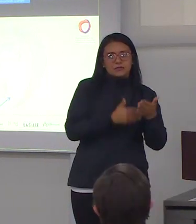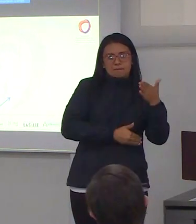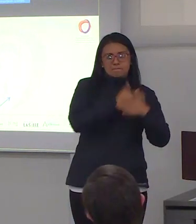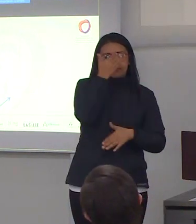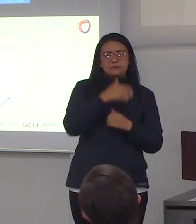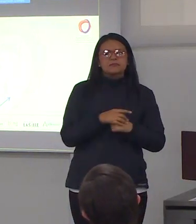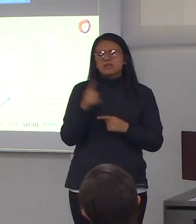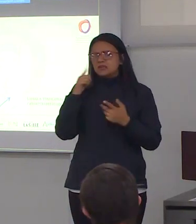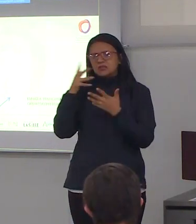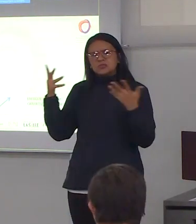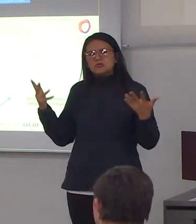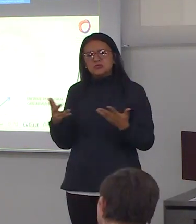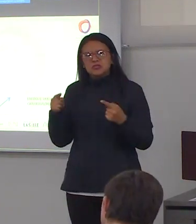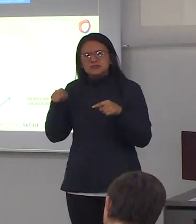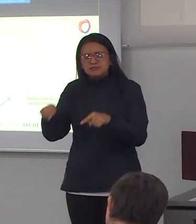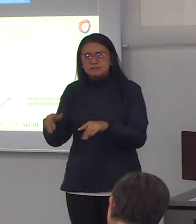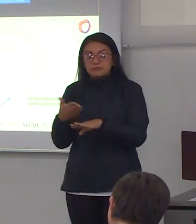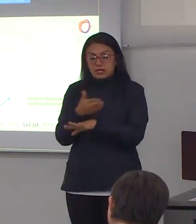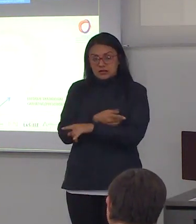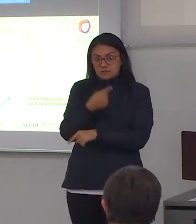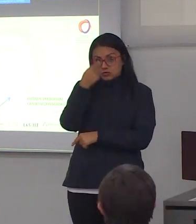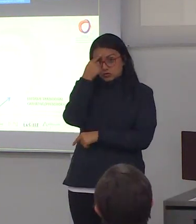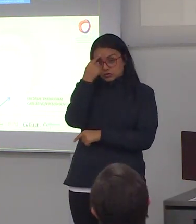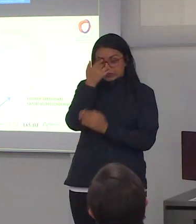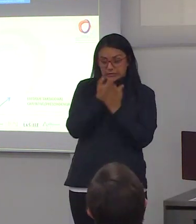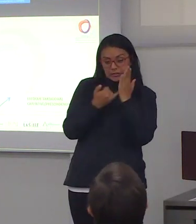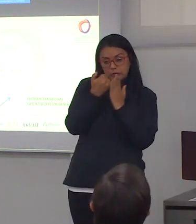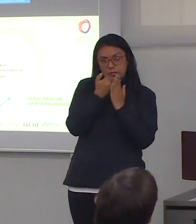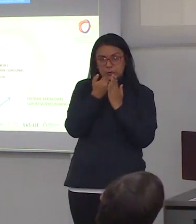entonces ¿de dónde lo estamos viendo? aquí como pensamos en muñequitos